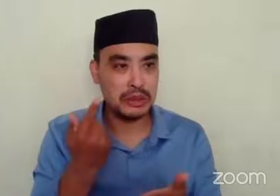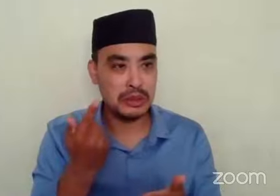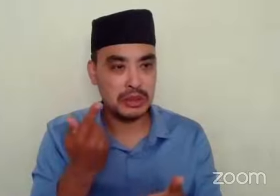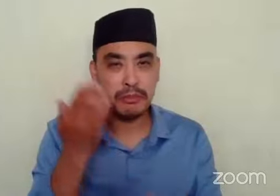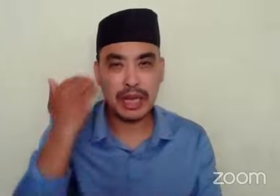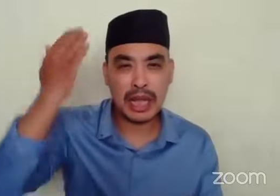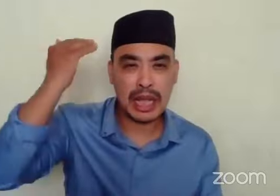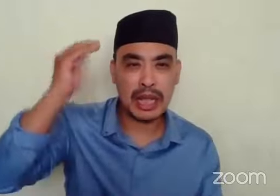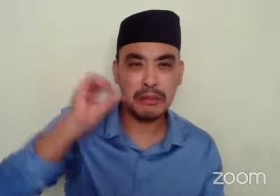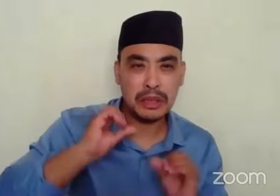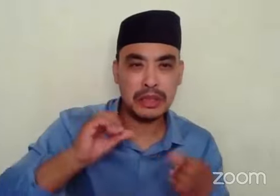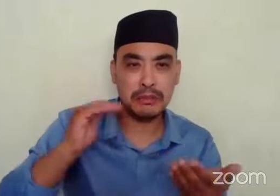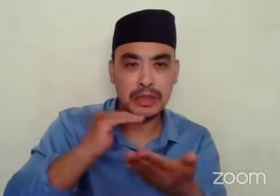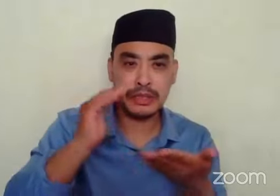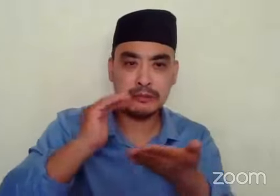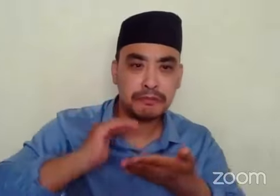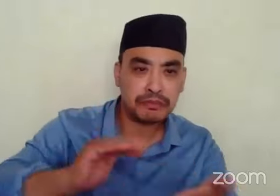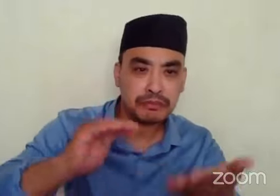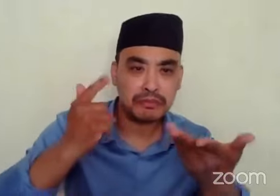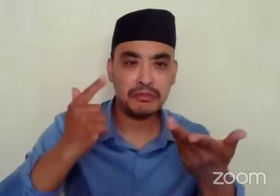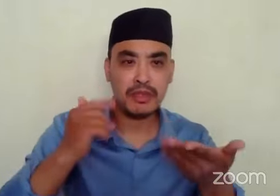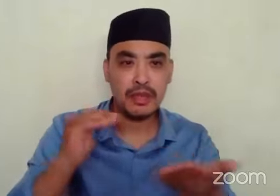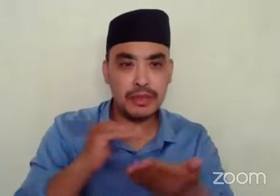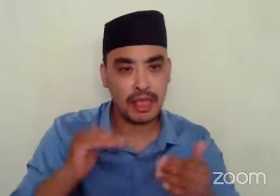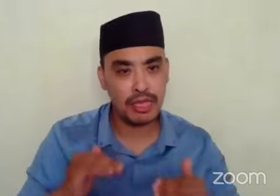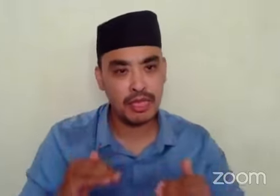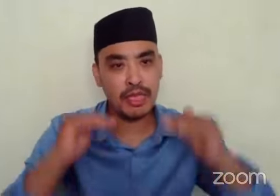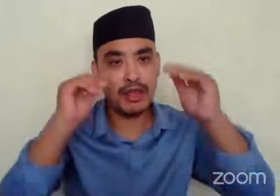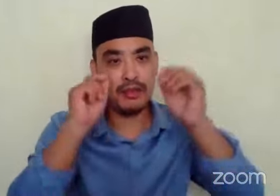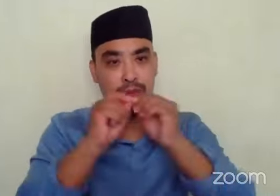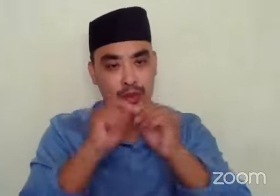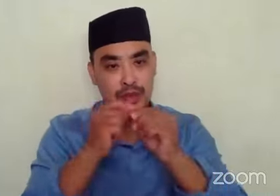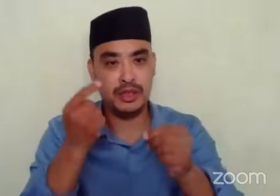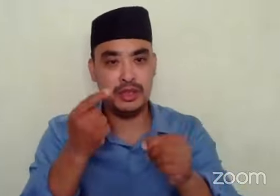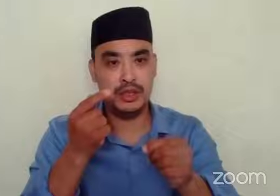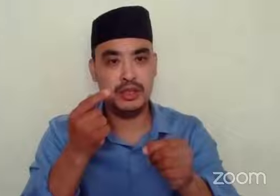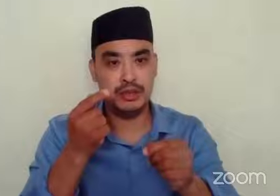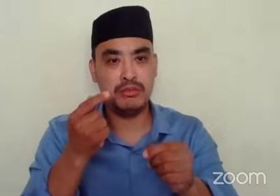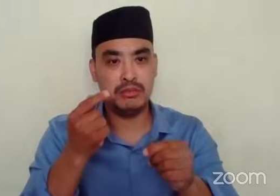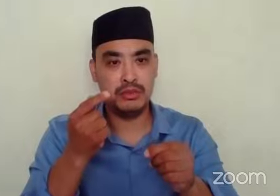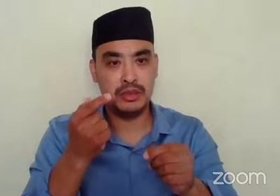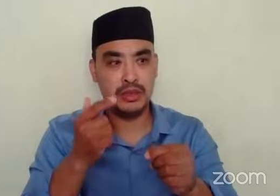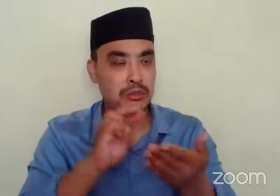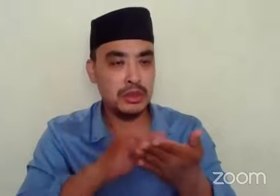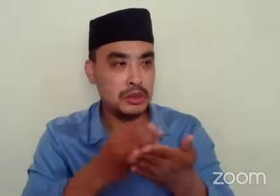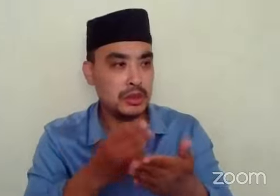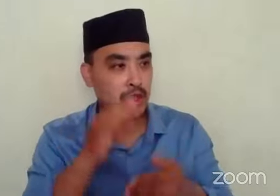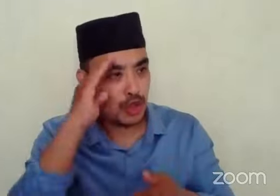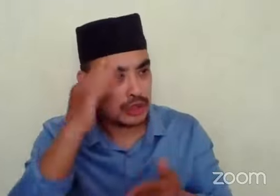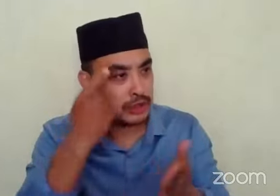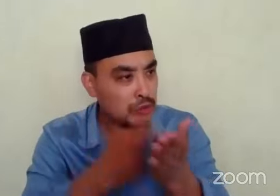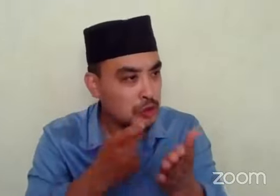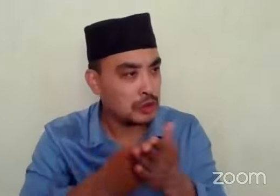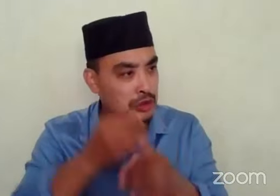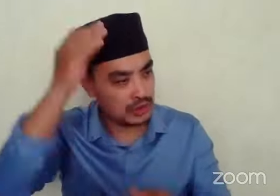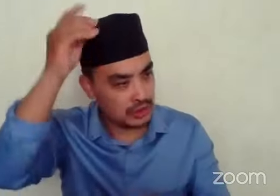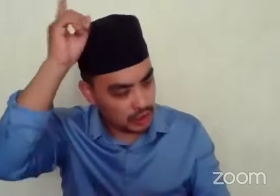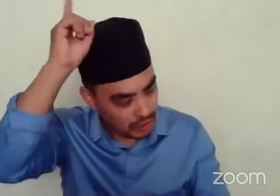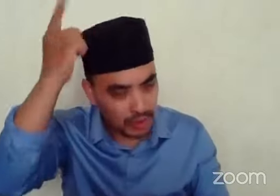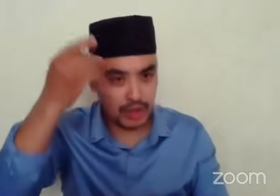रूपमा चाहिँ बच्चा जन्माउने अनि बच्चा हुर्काउने, होइन, अनि यो चाहिँ एउटा सरकारको नीतिहरूसँग धर्म